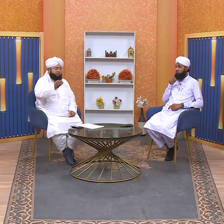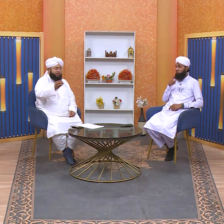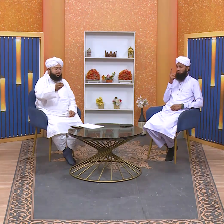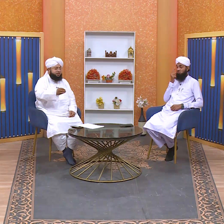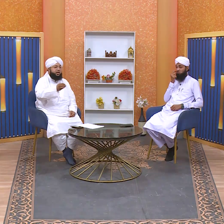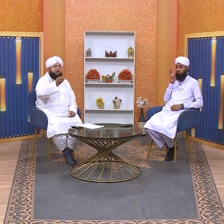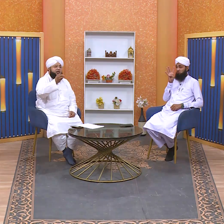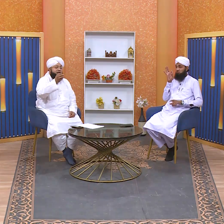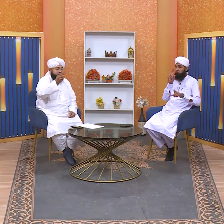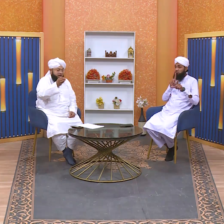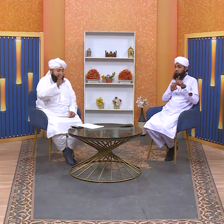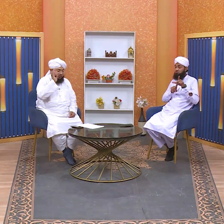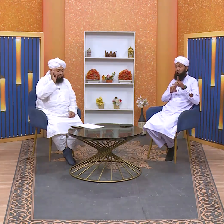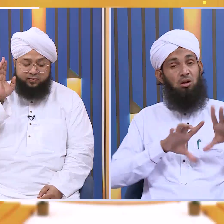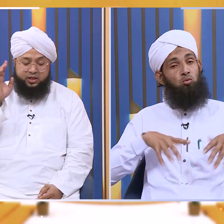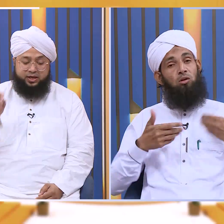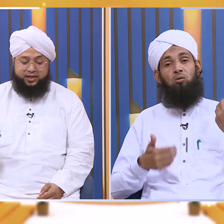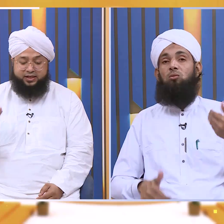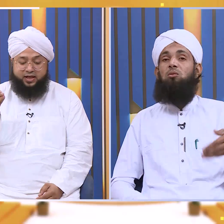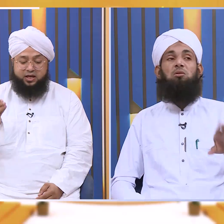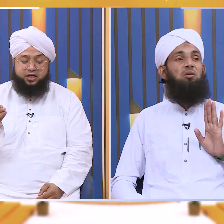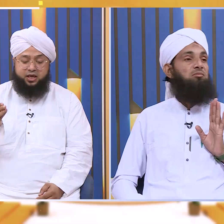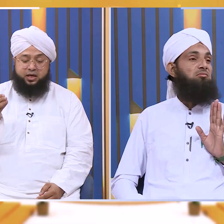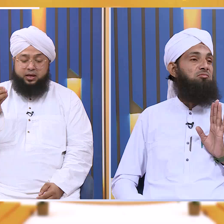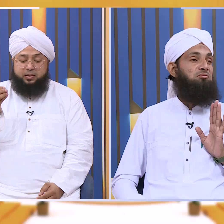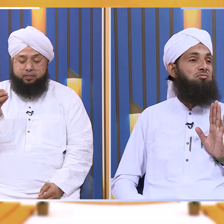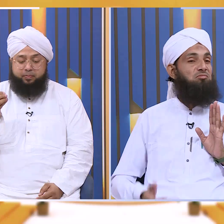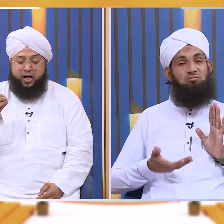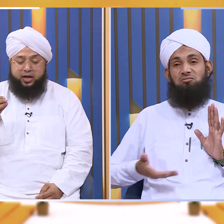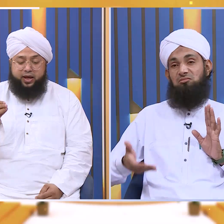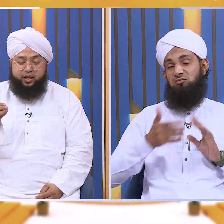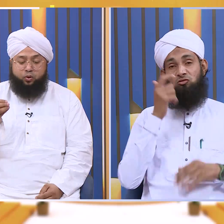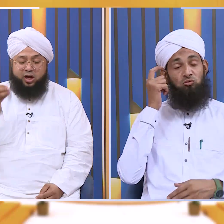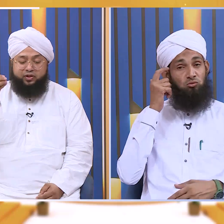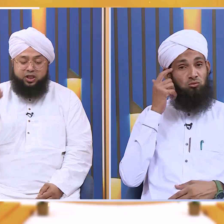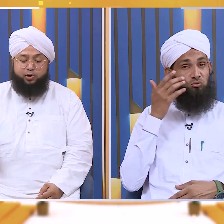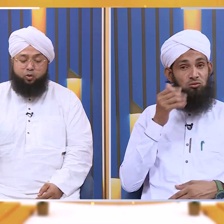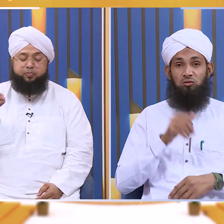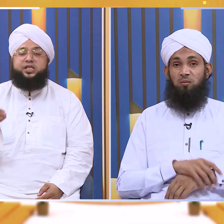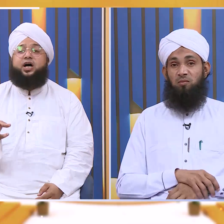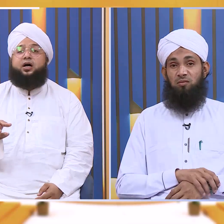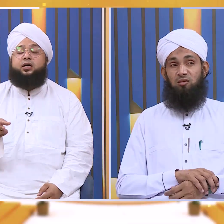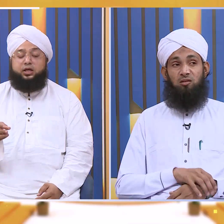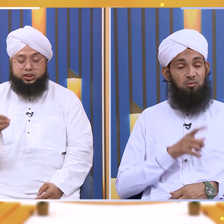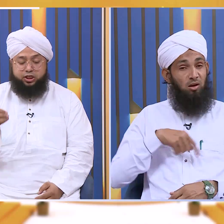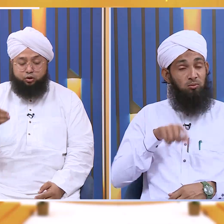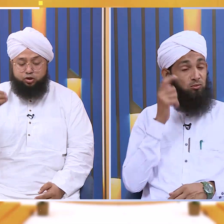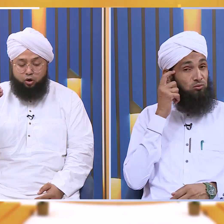عبادت ضائع گئی، لہذا یاد رکھیے بارگاہ خداوندی میں حب جاہ، عزت و شہرت